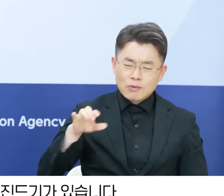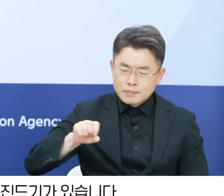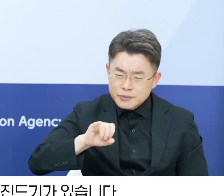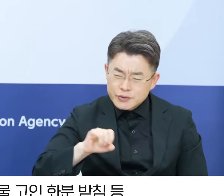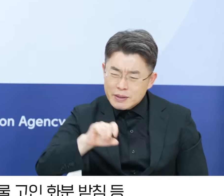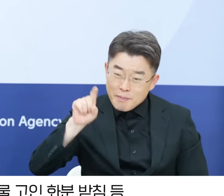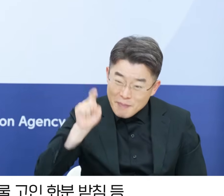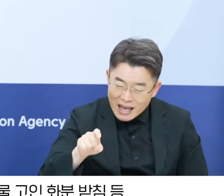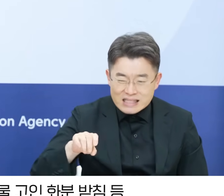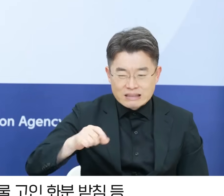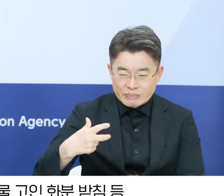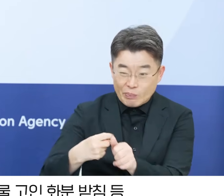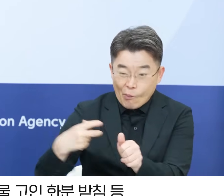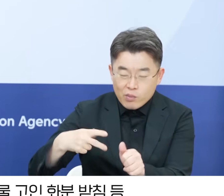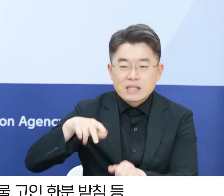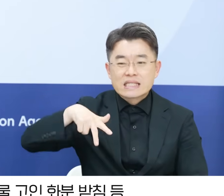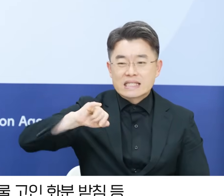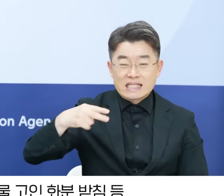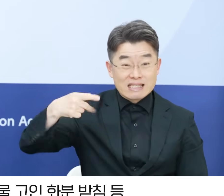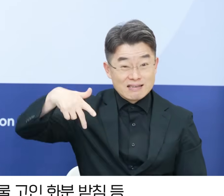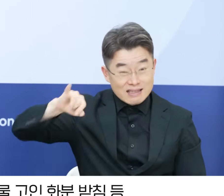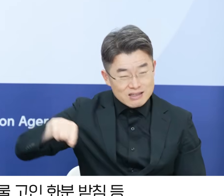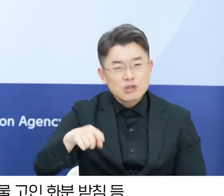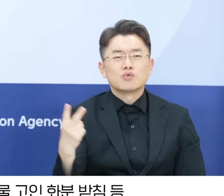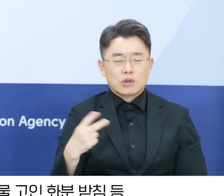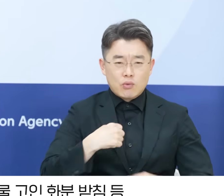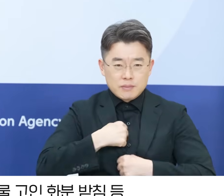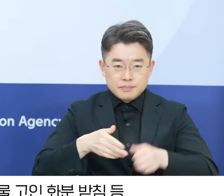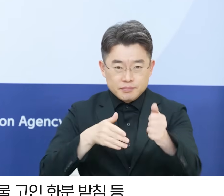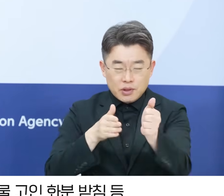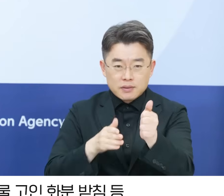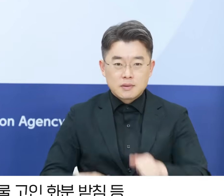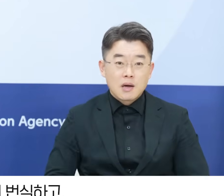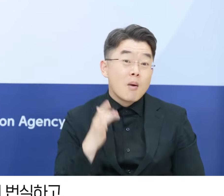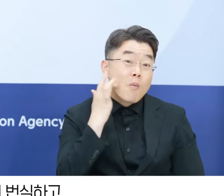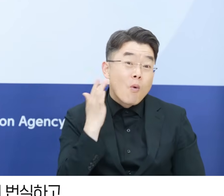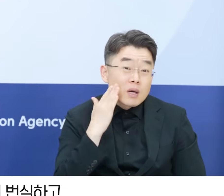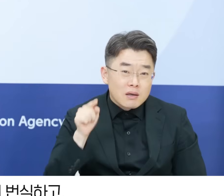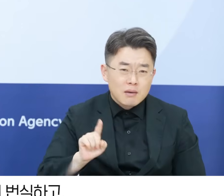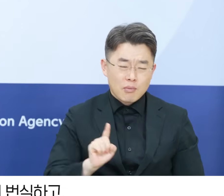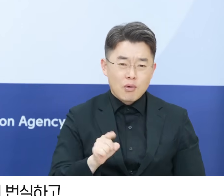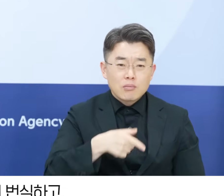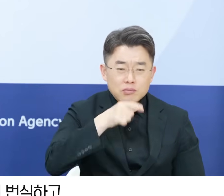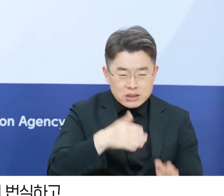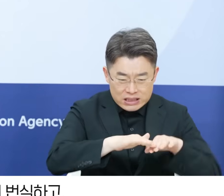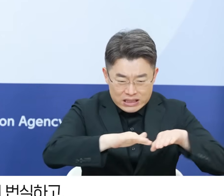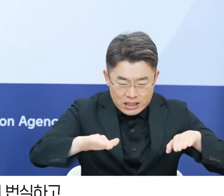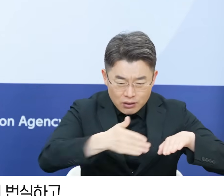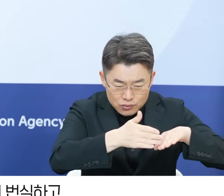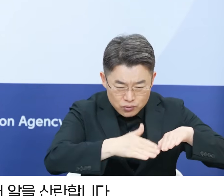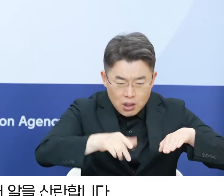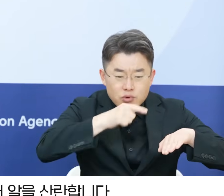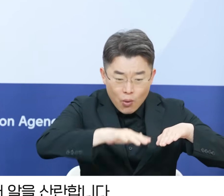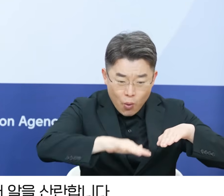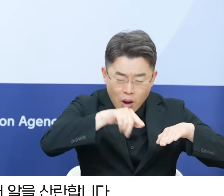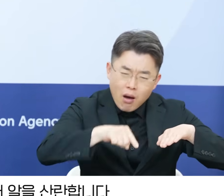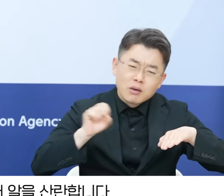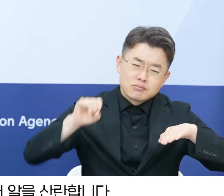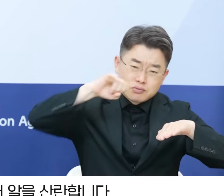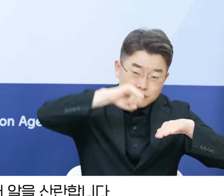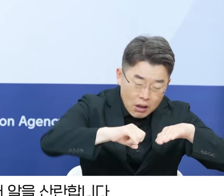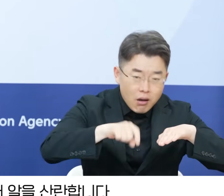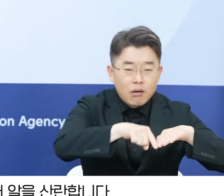있습니다. 모기는 주로 웅덩이, 빗물 고인, 화분 받침 등 정체된 물에서 번식하고